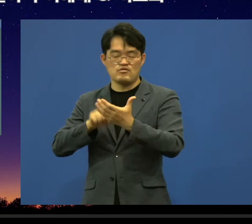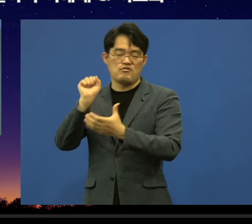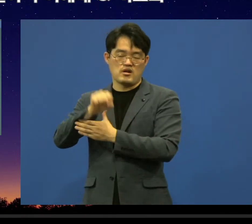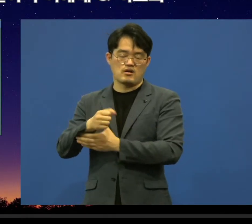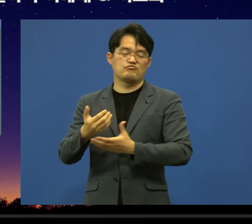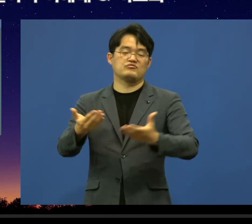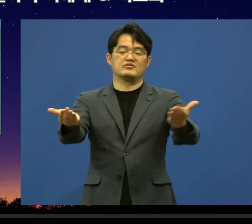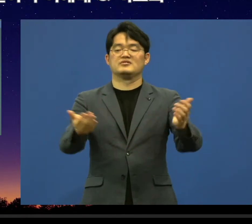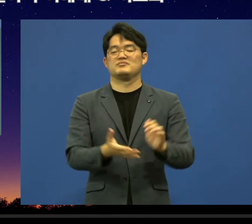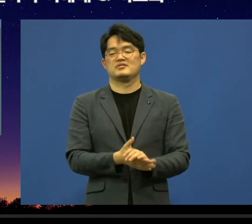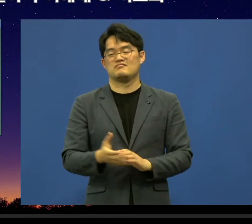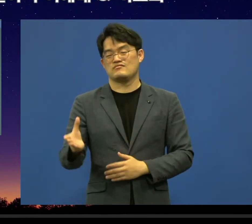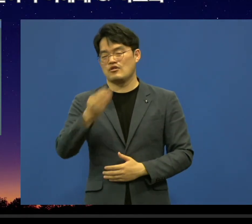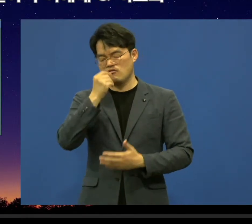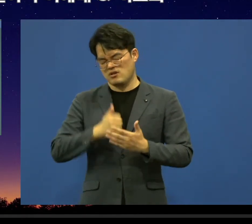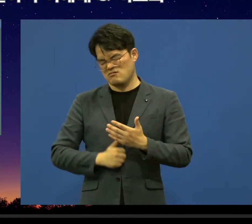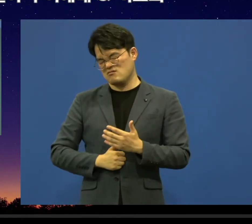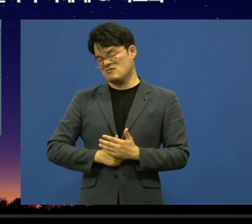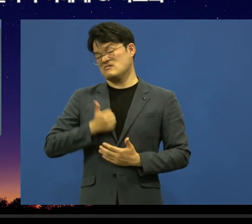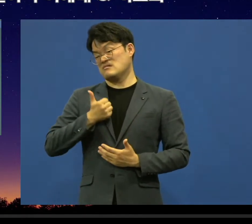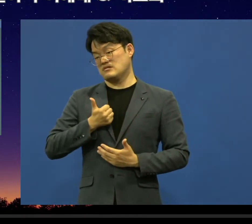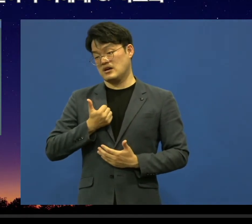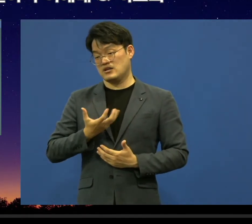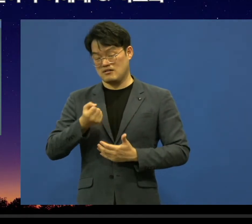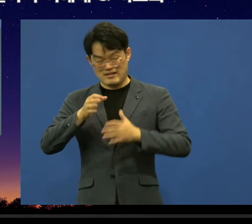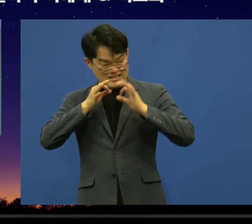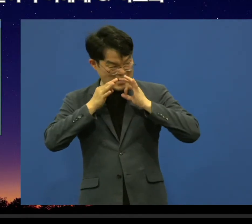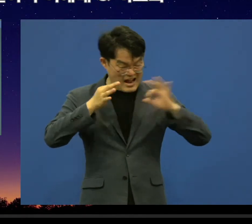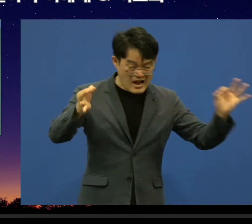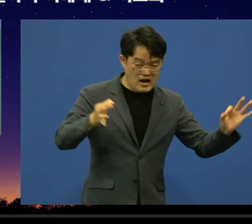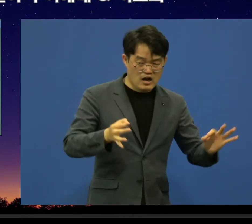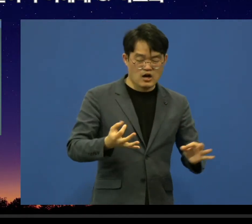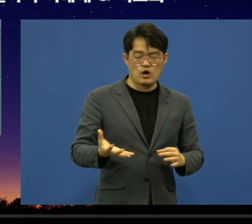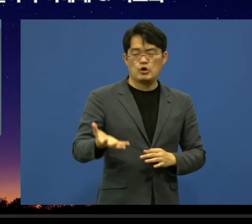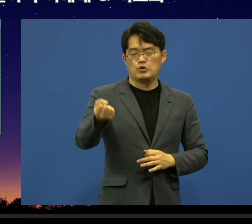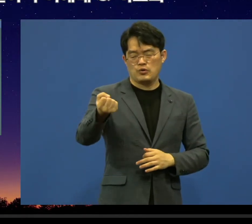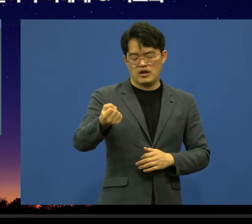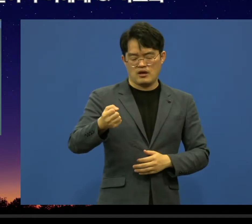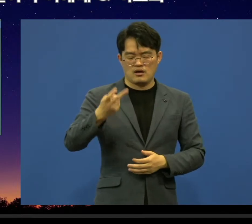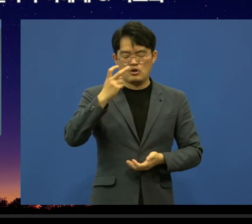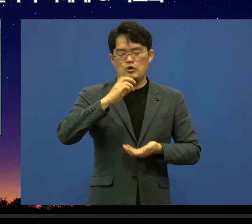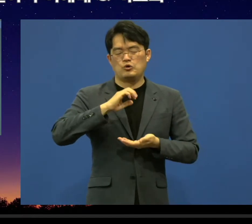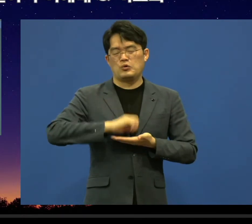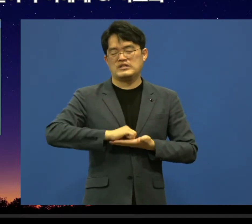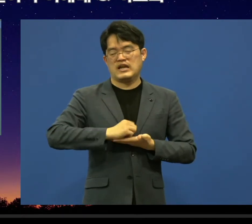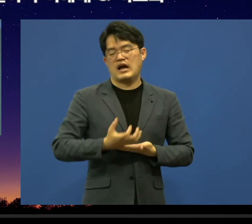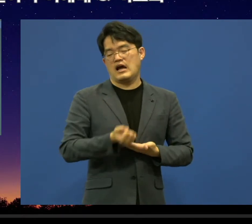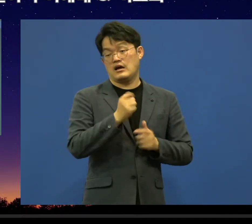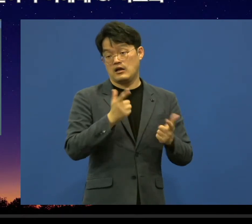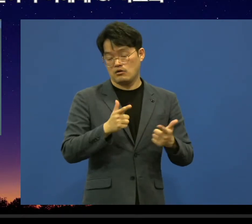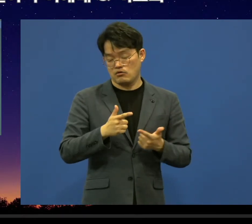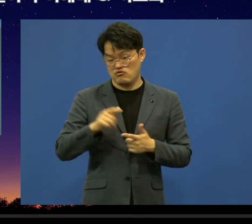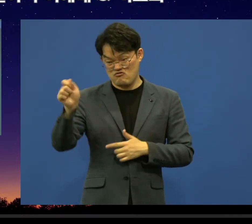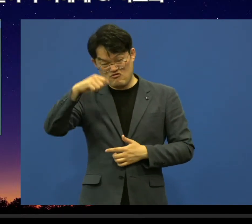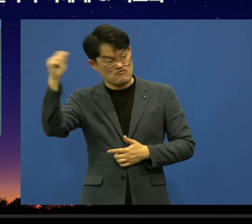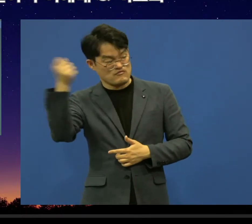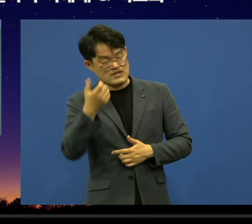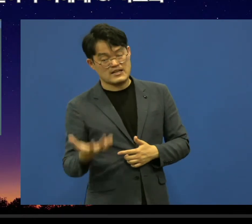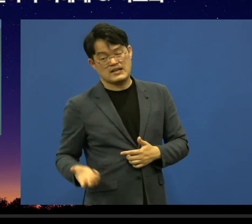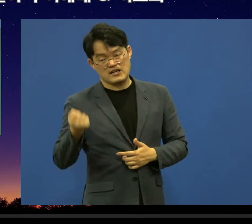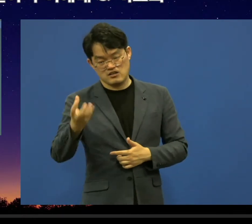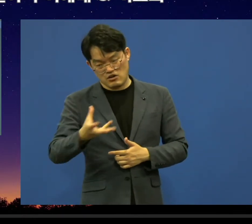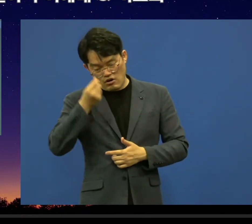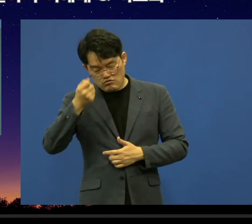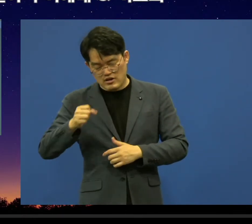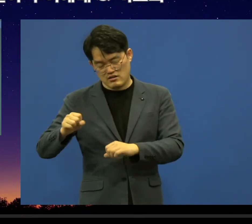거룩한 분노로 포효하십시오. 손에 도시락이 아닌 물맷돌을 잡은 거룩한 용사로 여러분